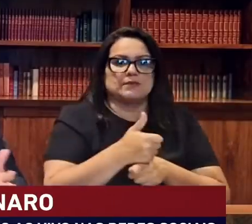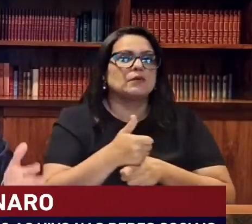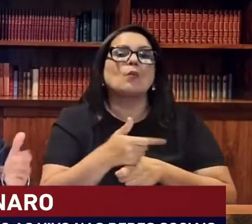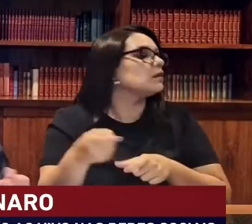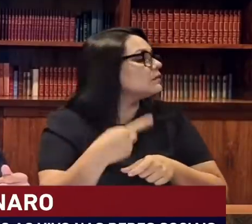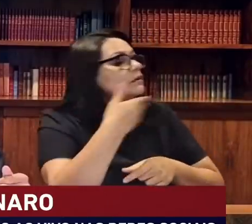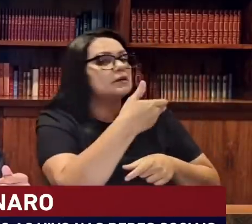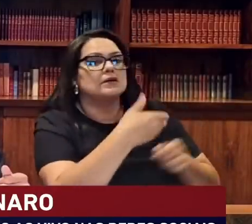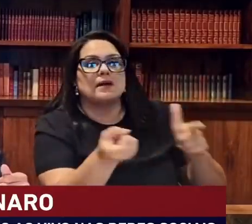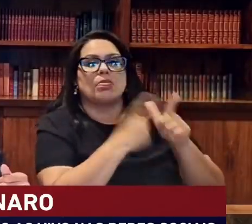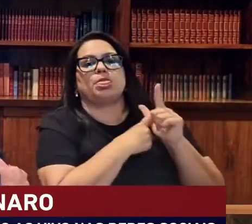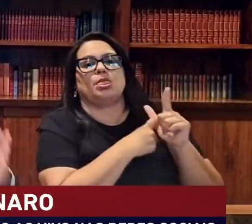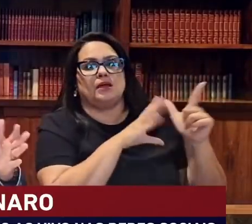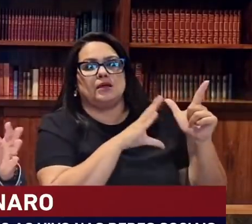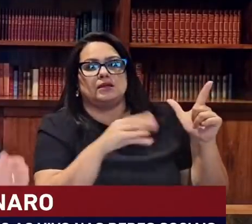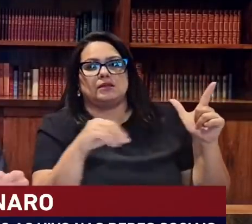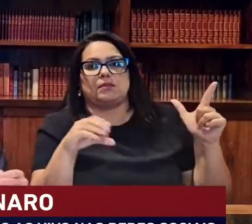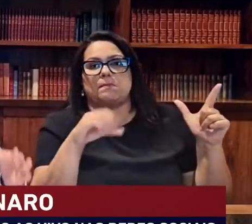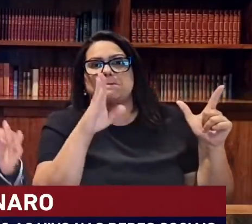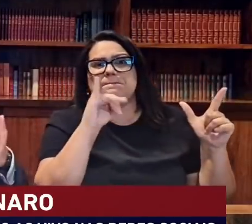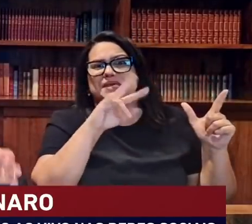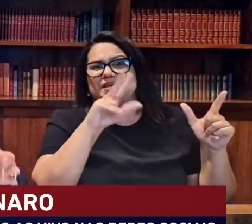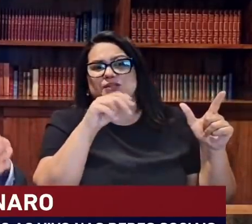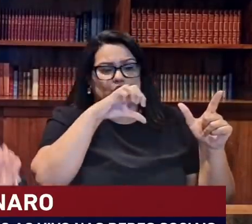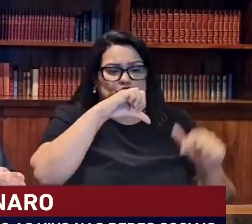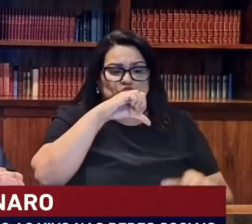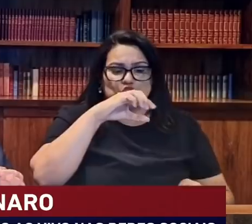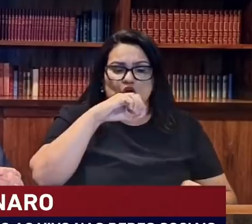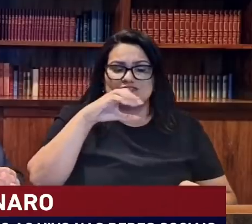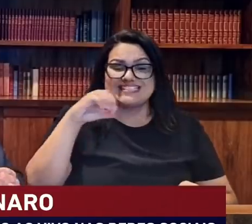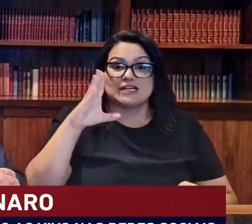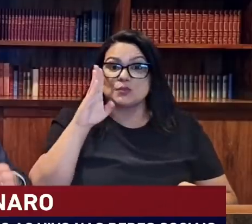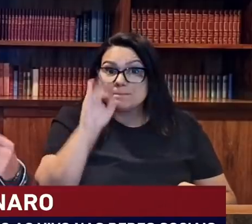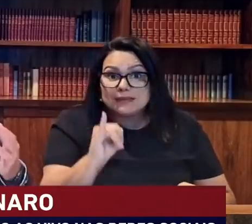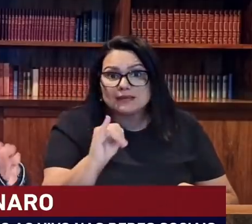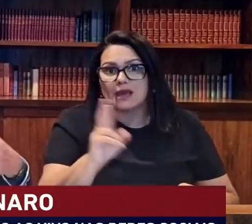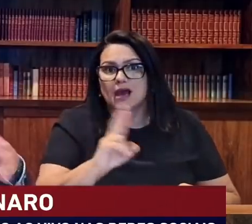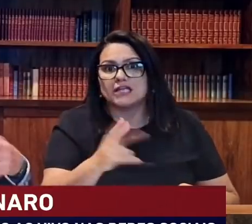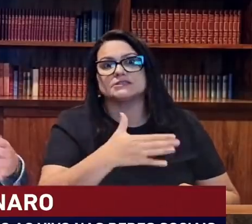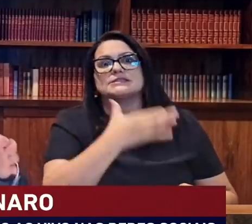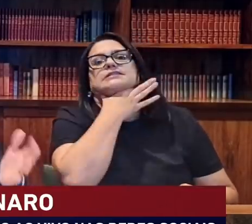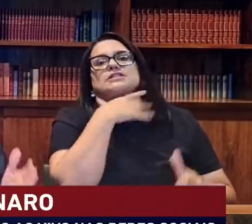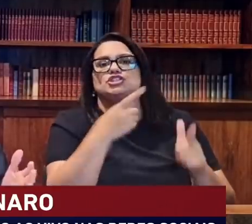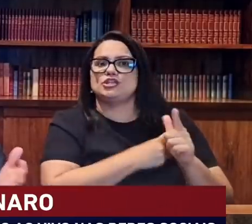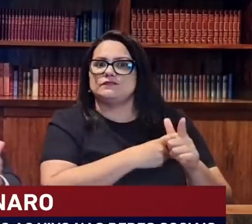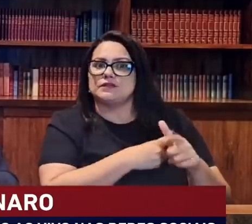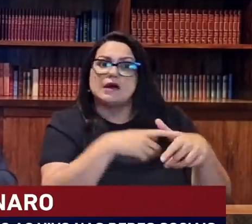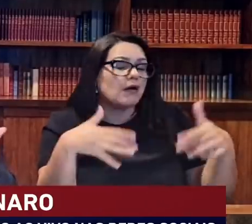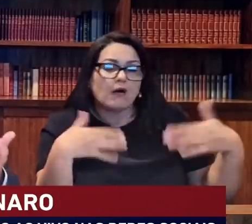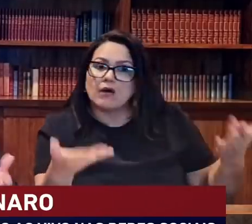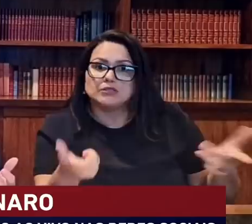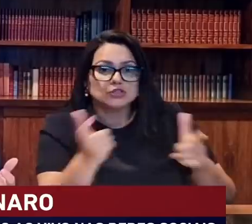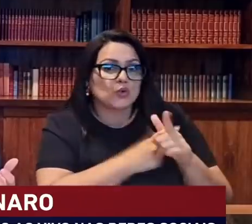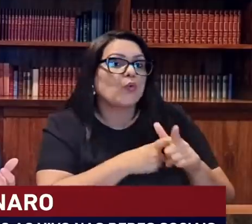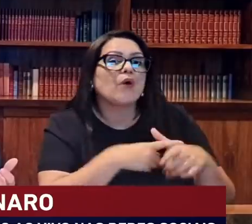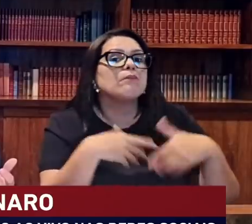bilhões de reais. Tá entendido aí? 900 bilhões. E isso tem. Isso, de onde vem endividamento? Começou a